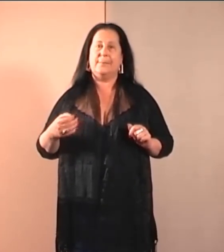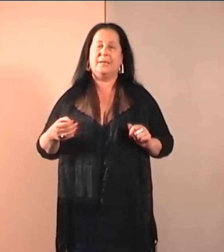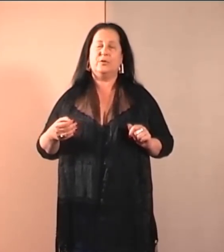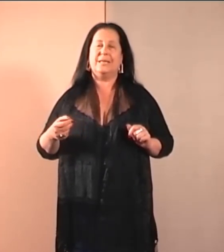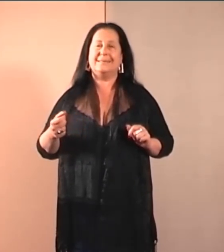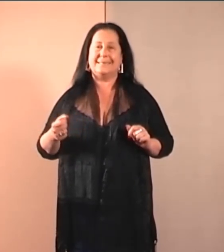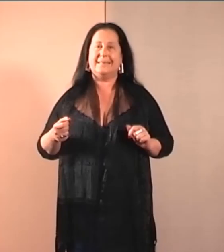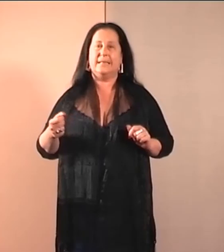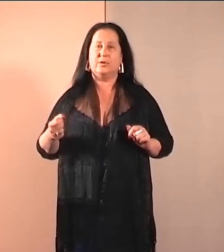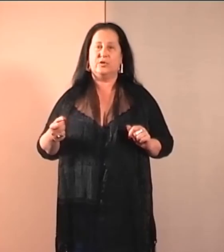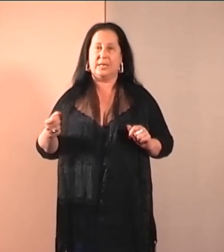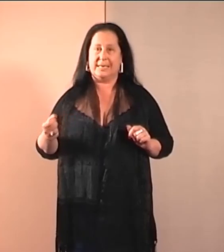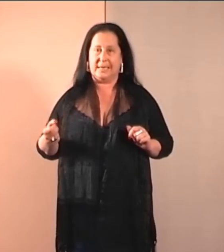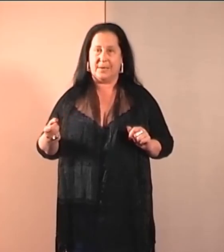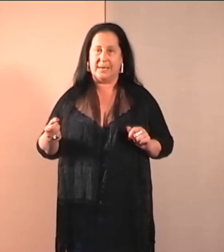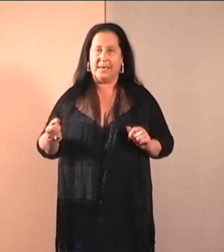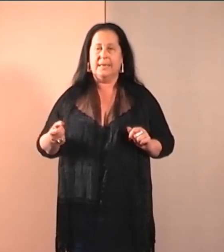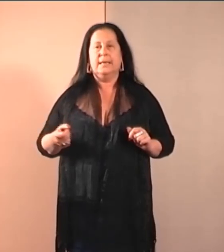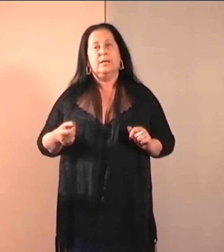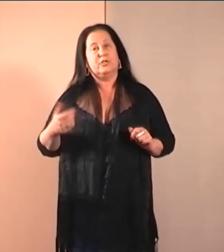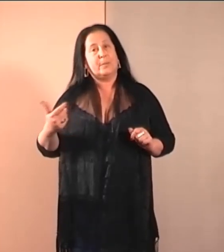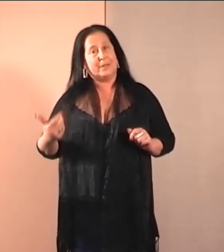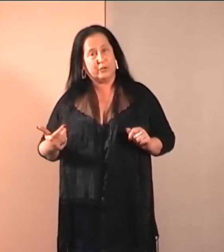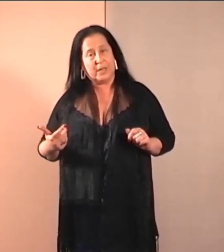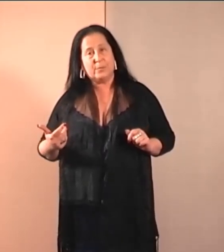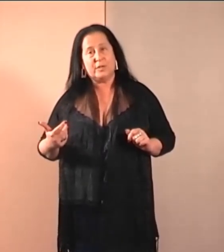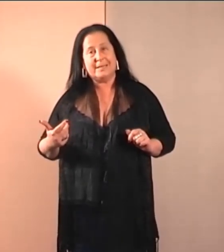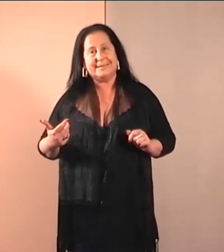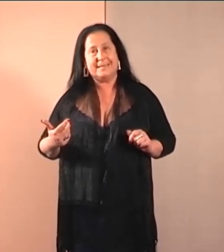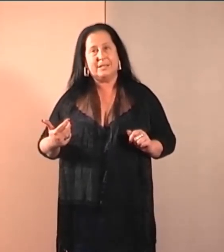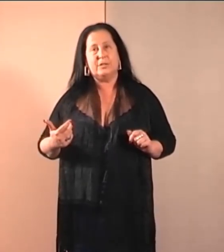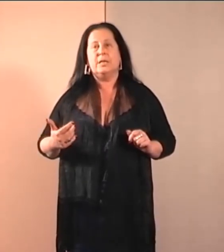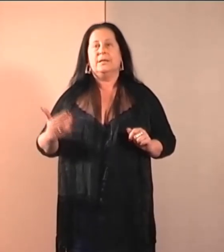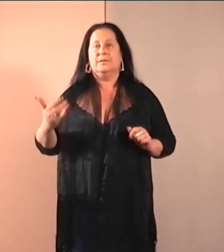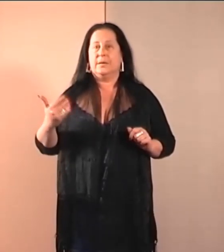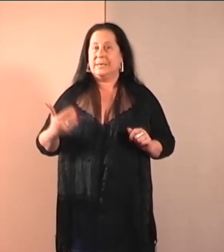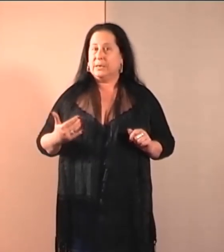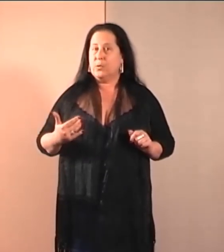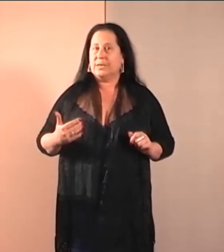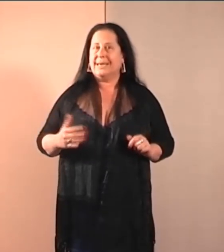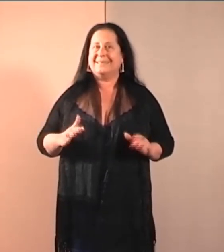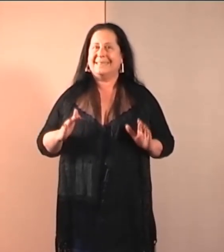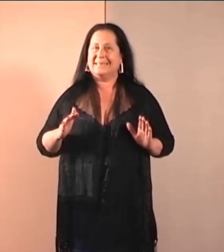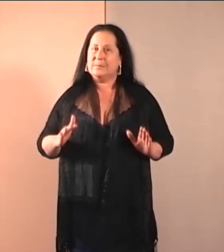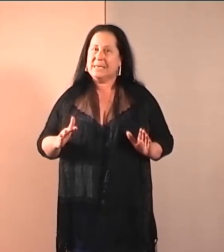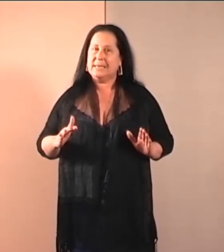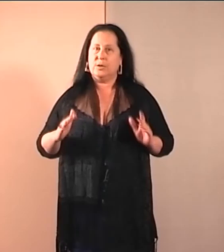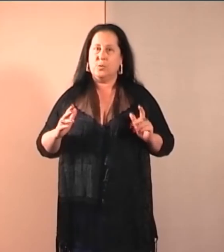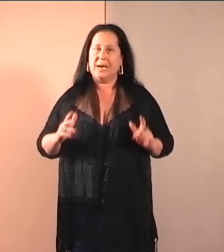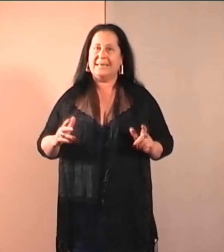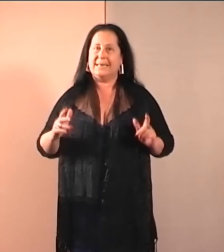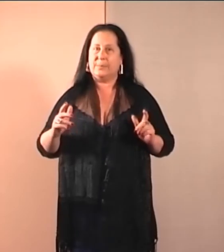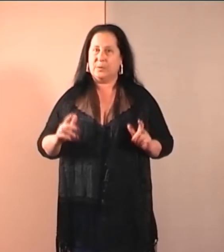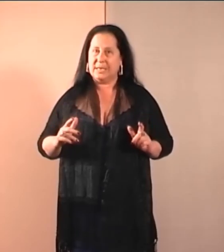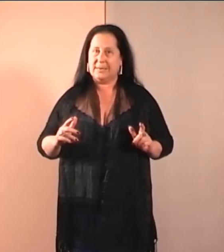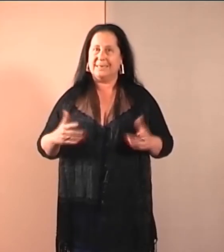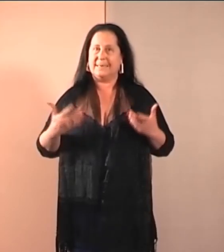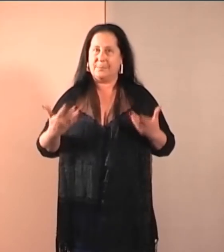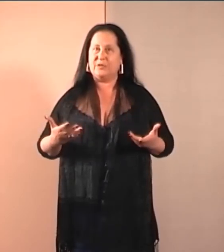parroquia Santa Rosa de Lima Nos apersonamos al sitio Se averiguó que hay 7.000 lugares disponibles Espacios